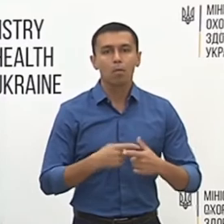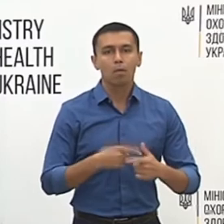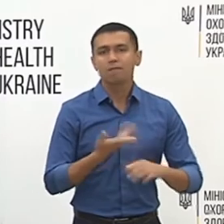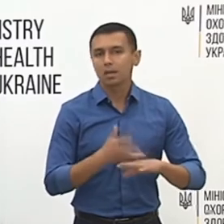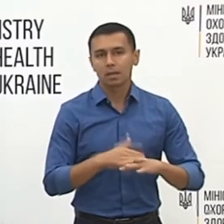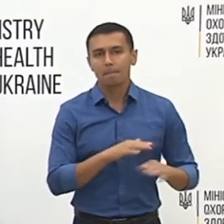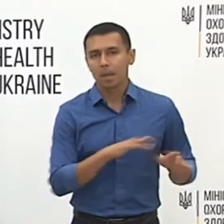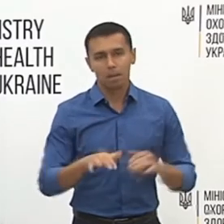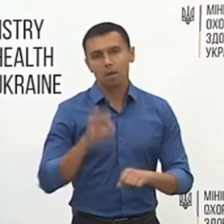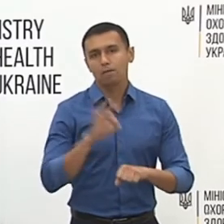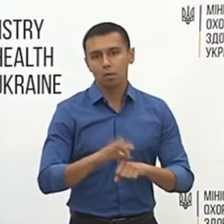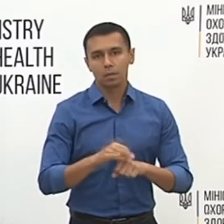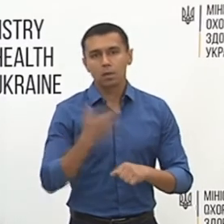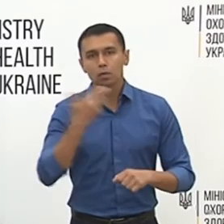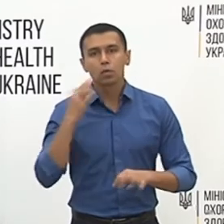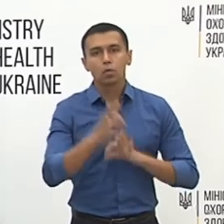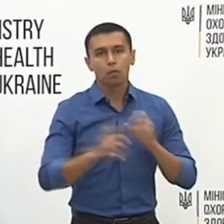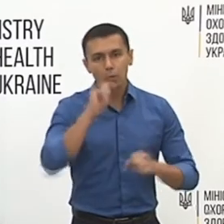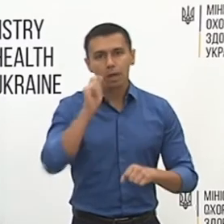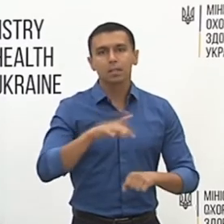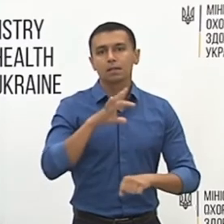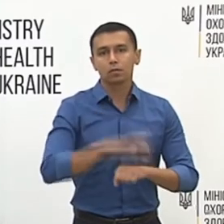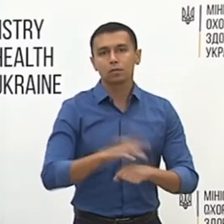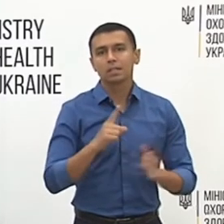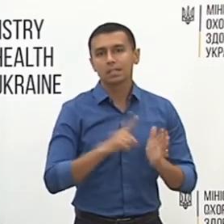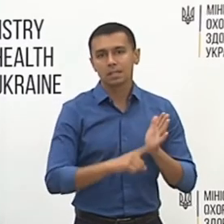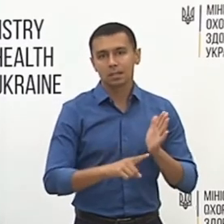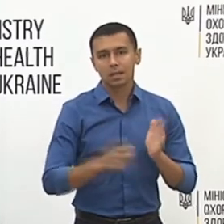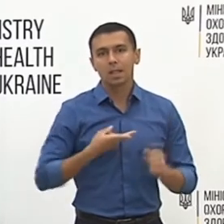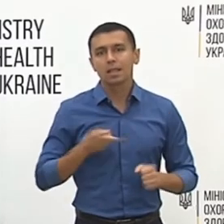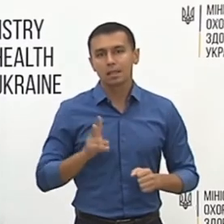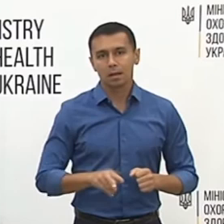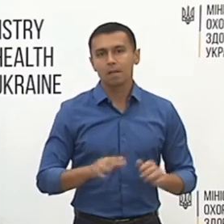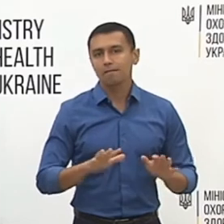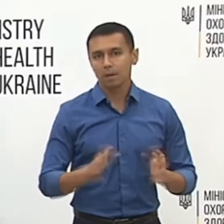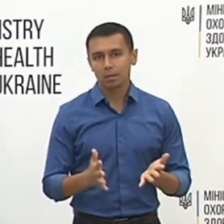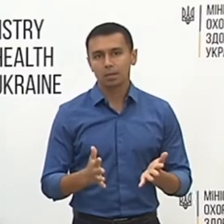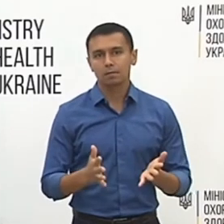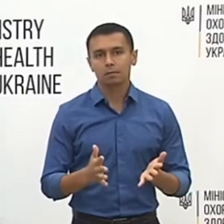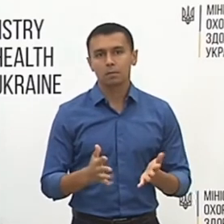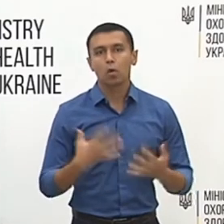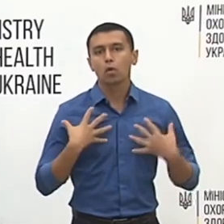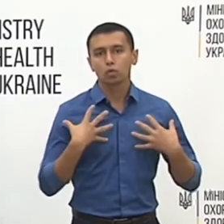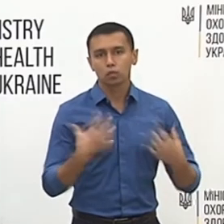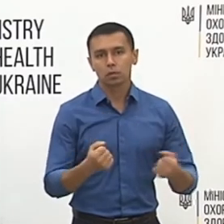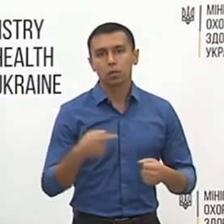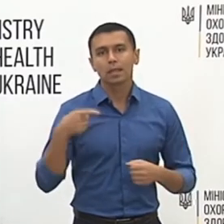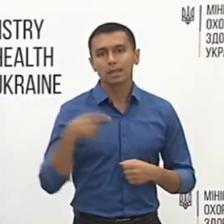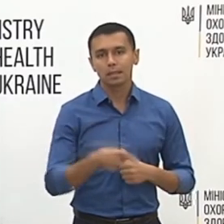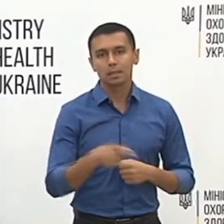хвороби. За останню добу в Україні зафіксовано 60 летальних випадків. Одужало